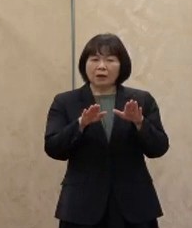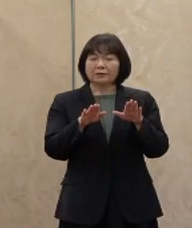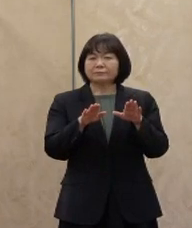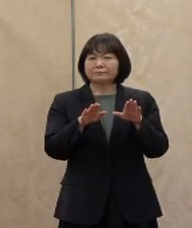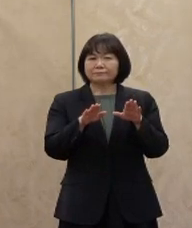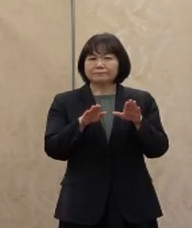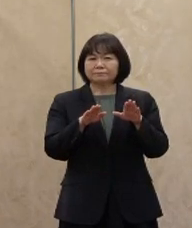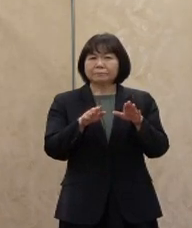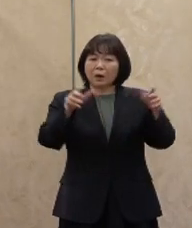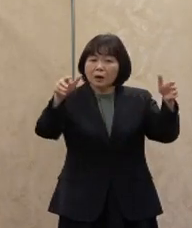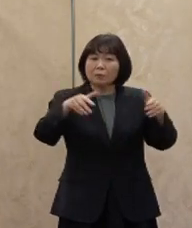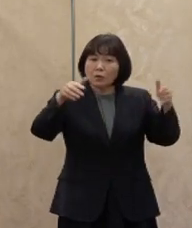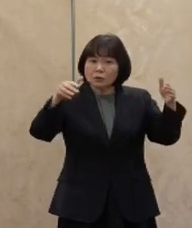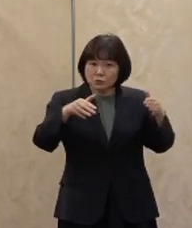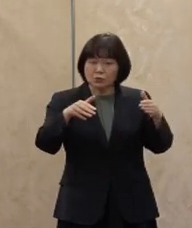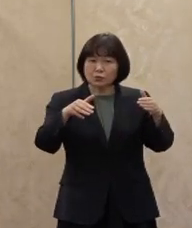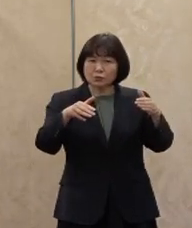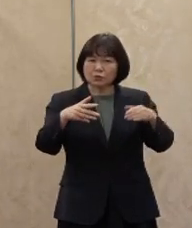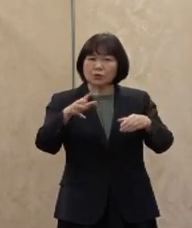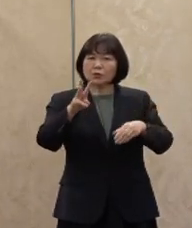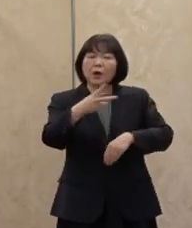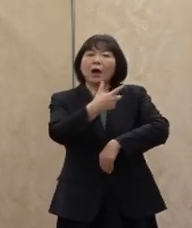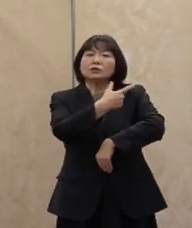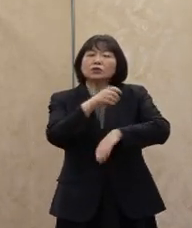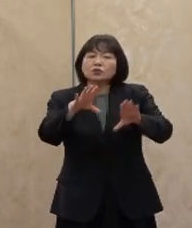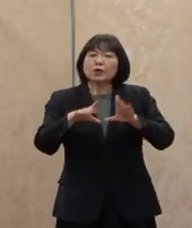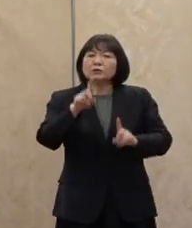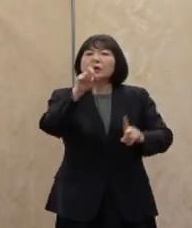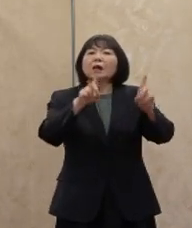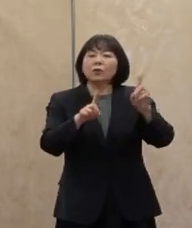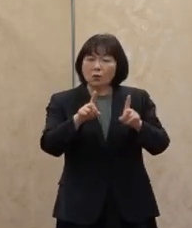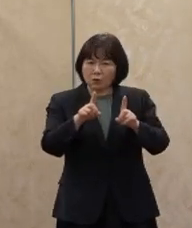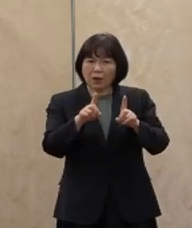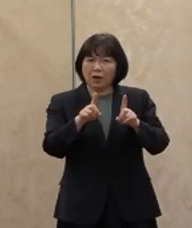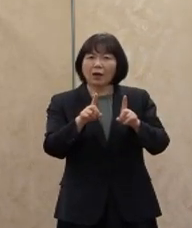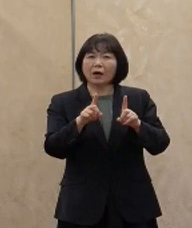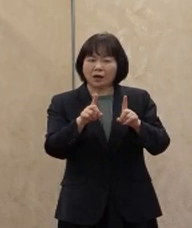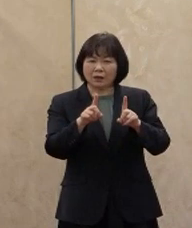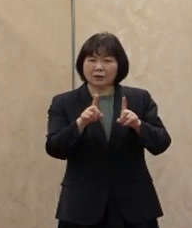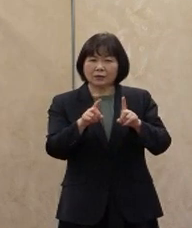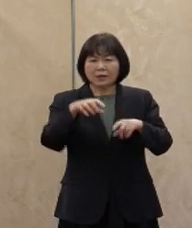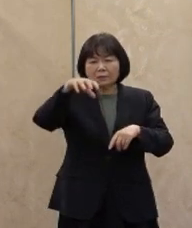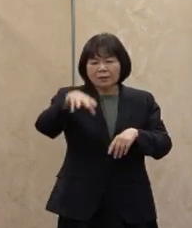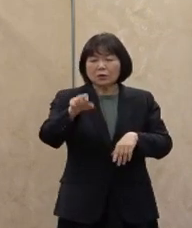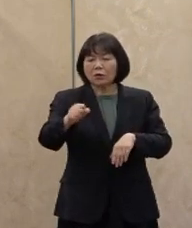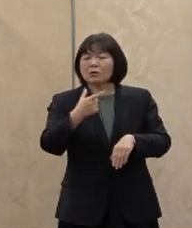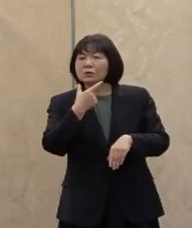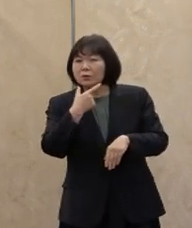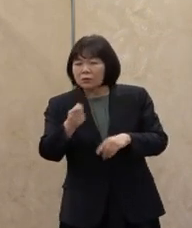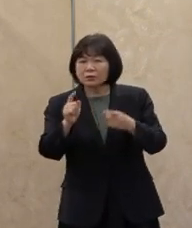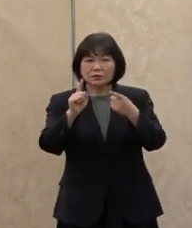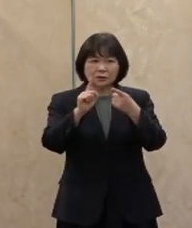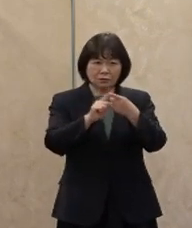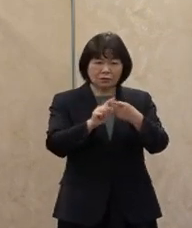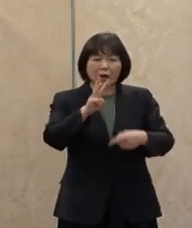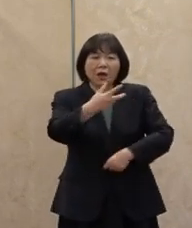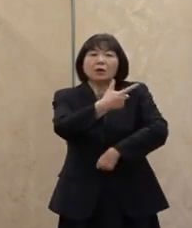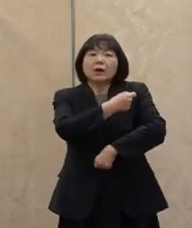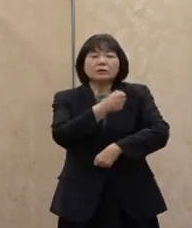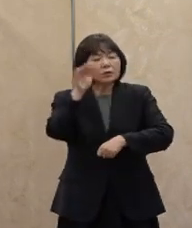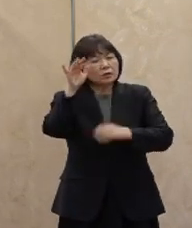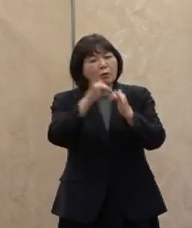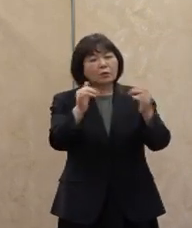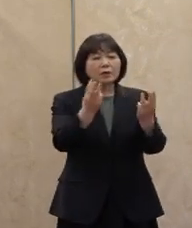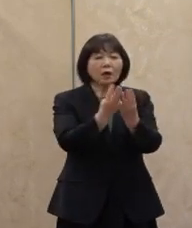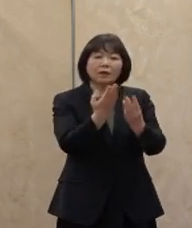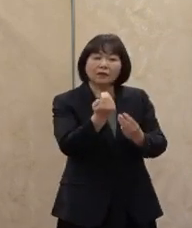この募集をしているわけです。それぞれの医療機関にこのワクチンの打つ場所を確保していただけますかと、ワクチン希望者は